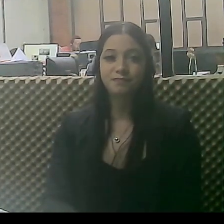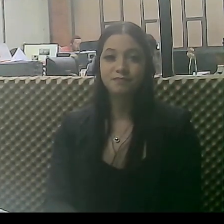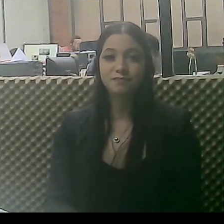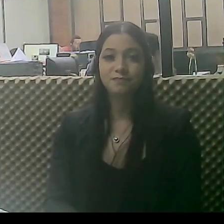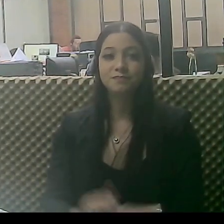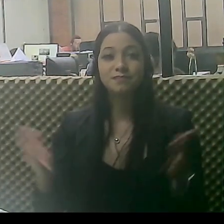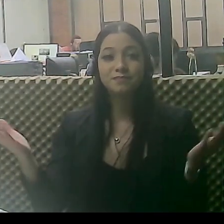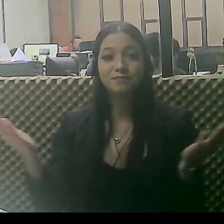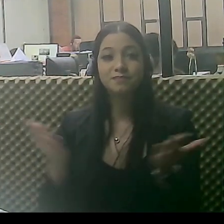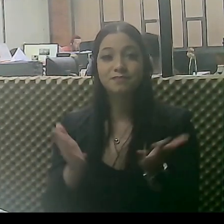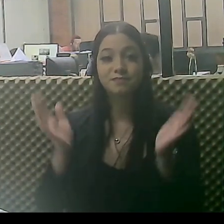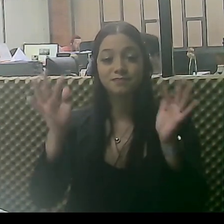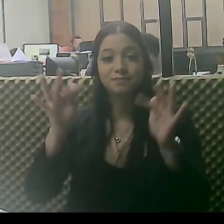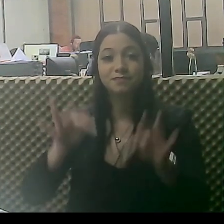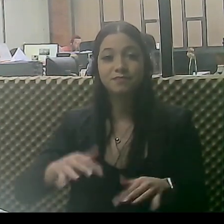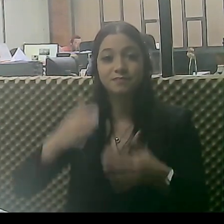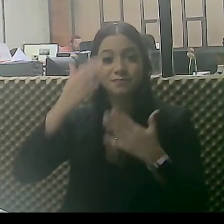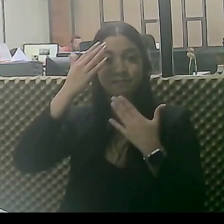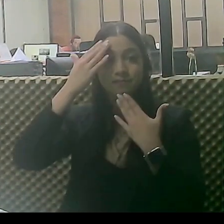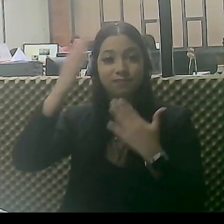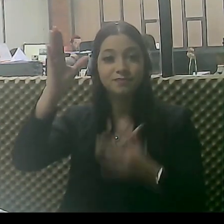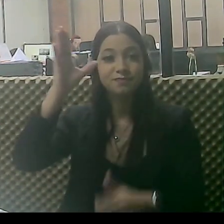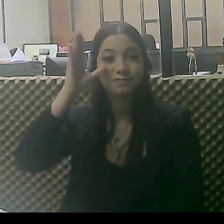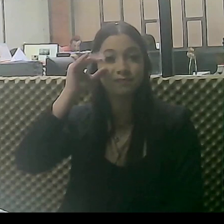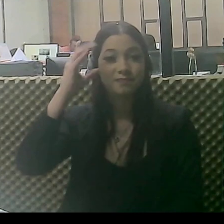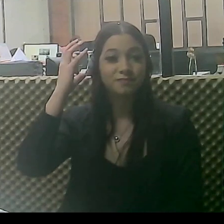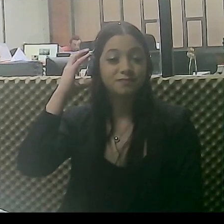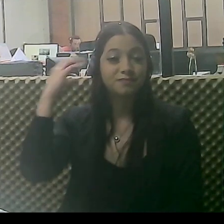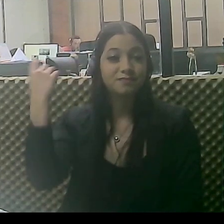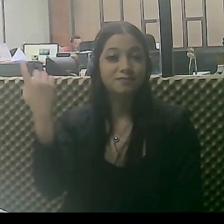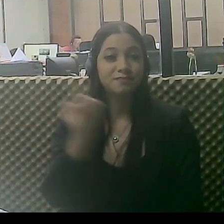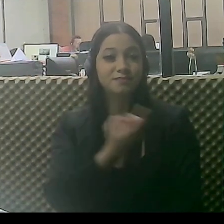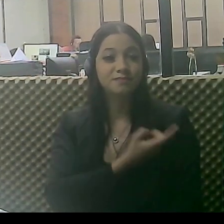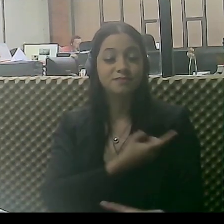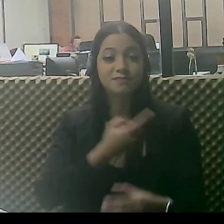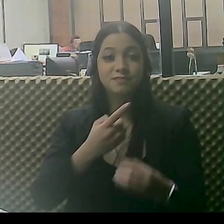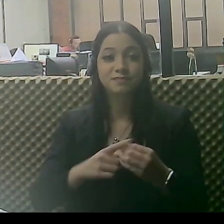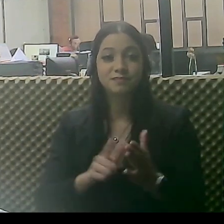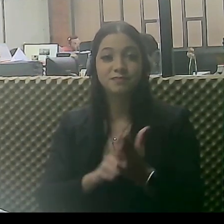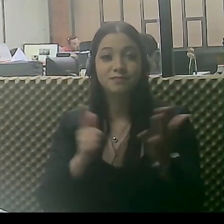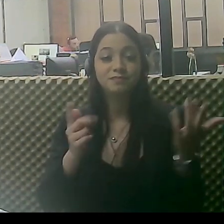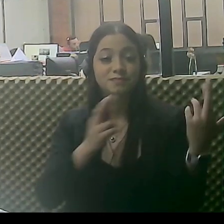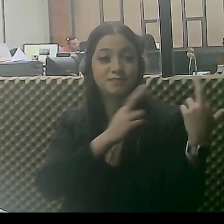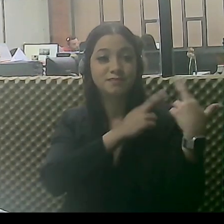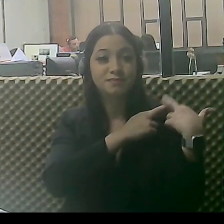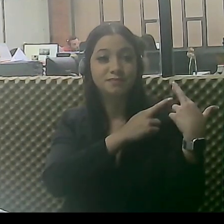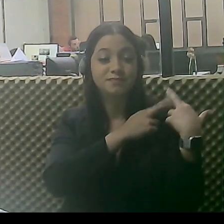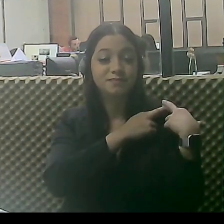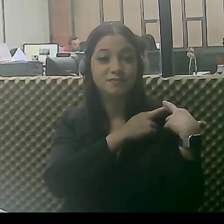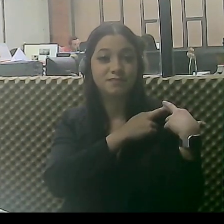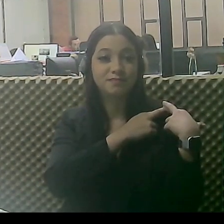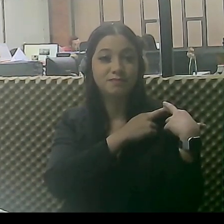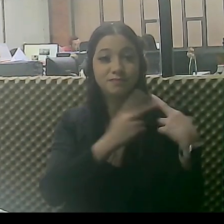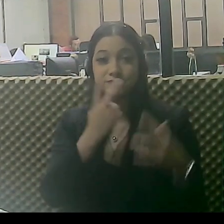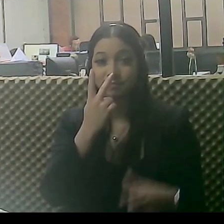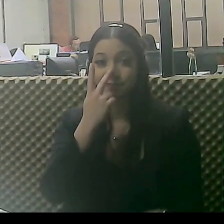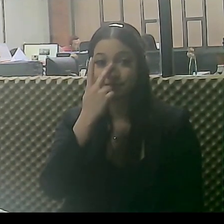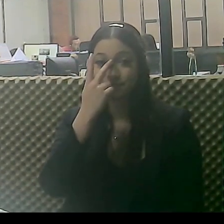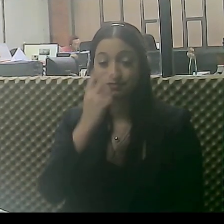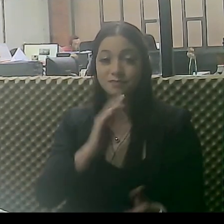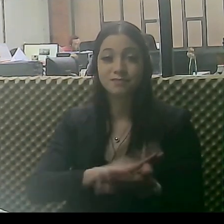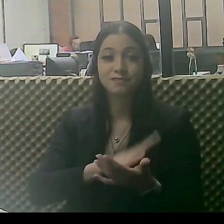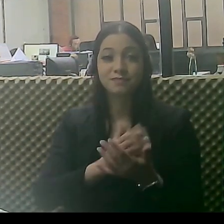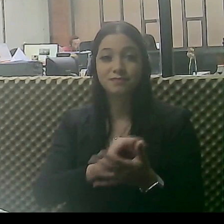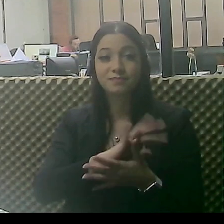Notícias. A edição de hoje fica por aqui. Obrigado pela sua audiência, Rádio Nossa Cidade. Jornalista responsável pela edição, Vanessa